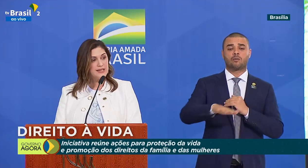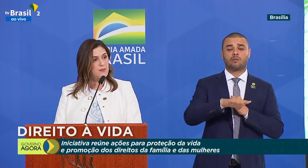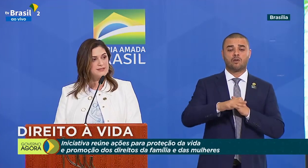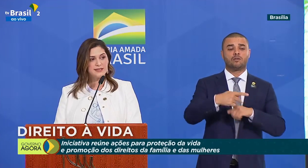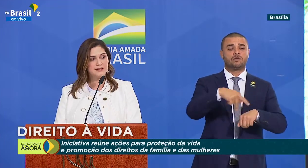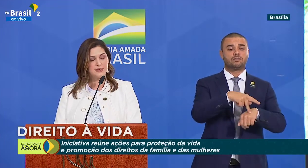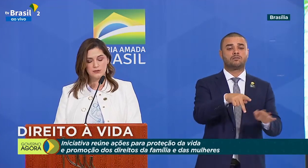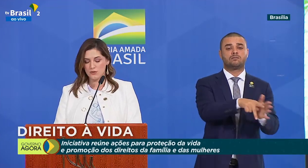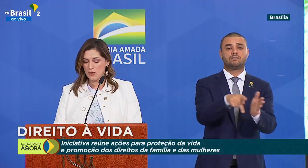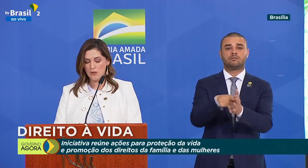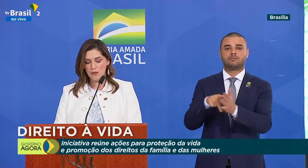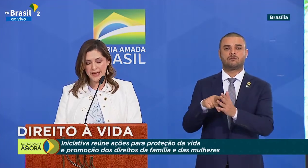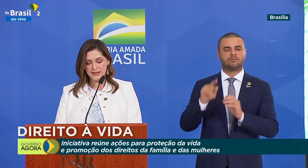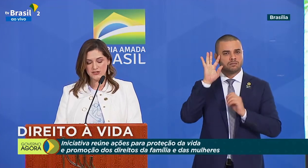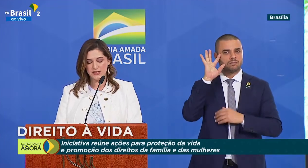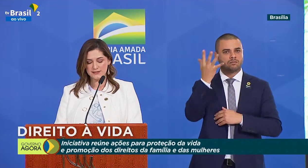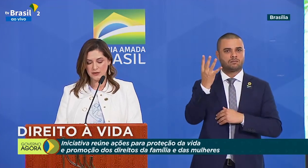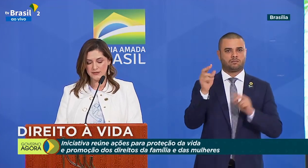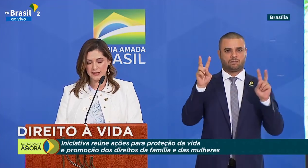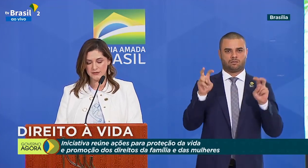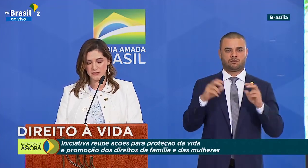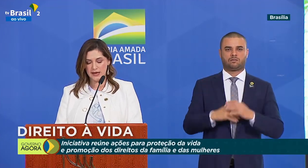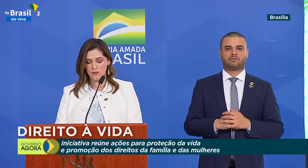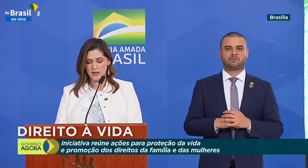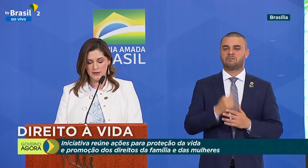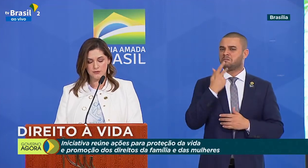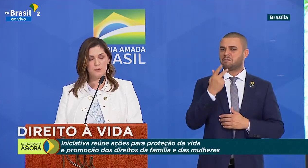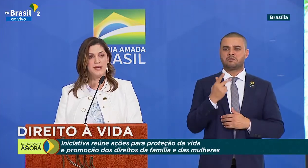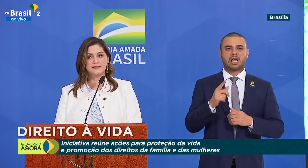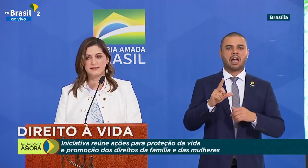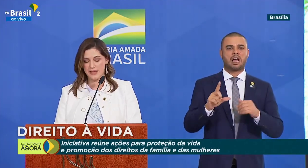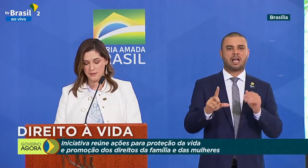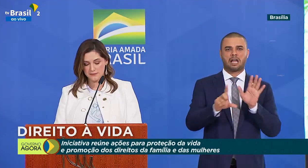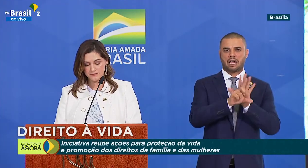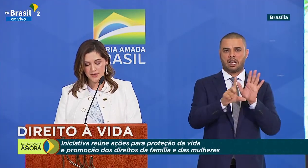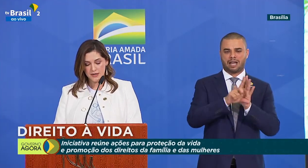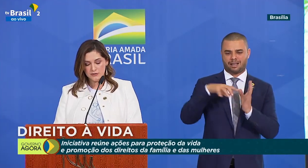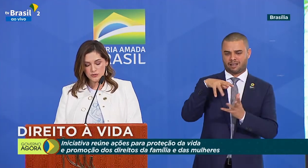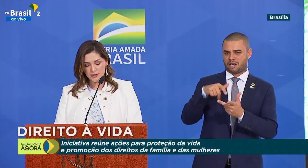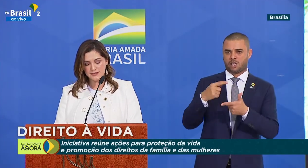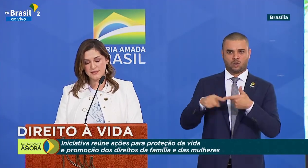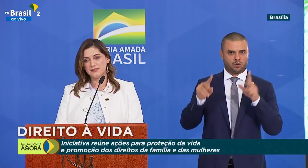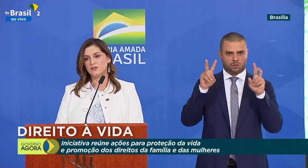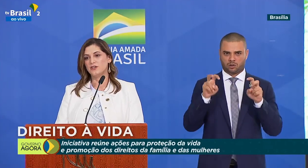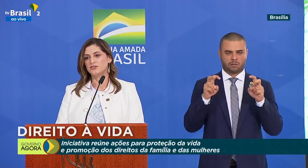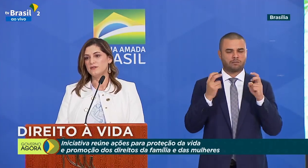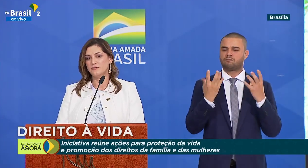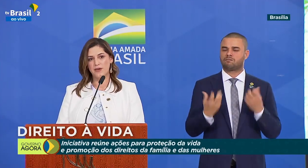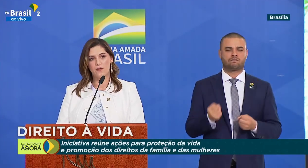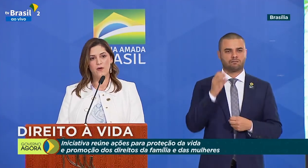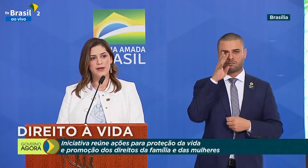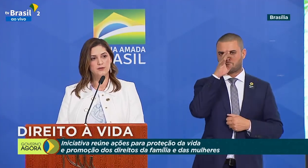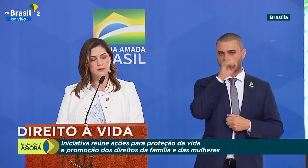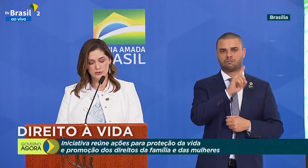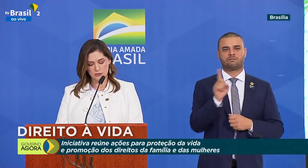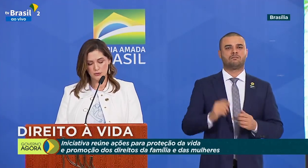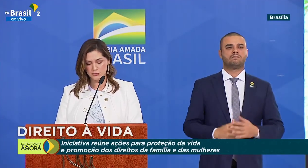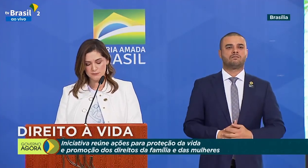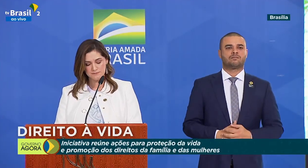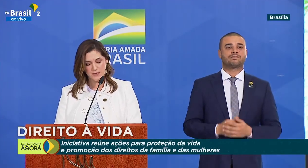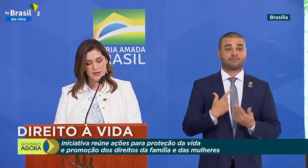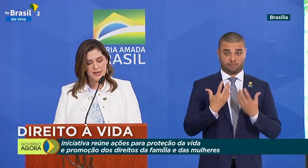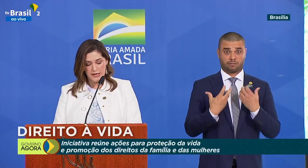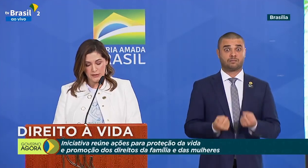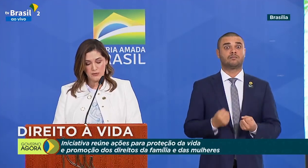assunto não aceitando qualquer legislação internacional sobre esse tema nossas adesões vem ocorrendo